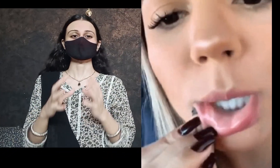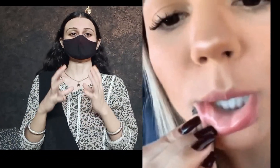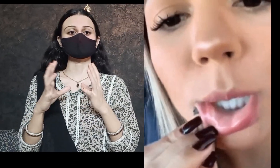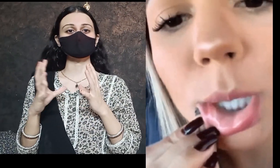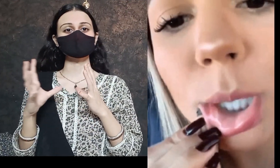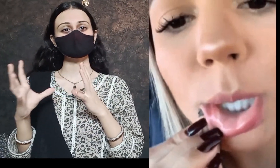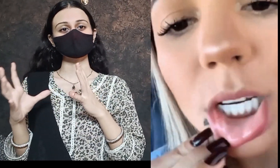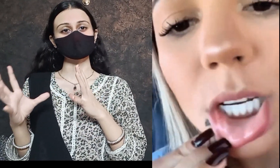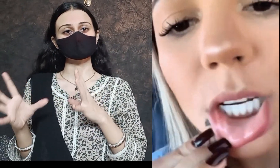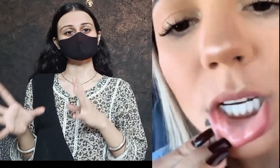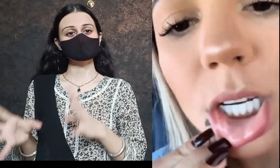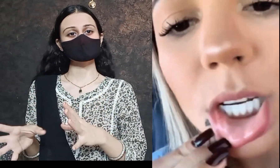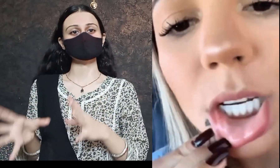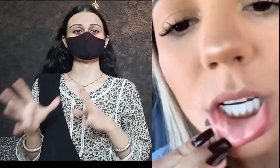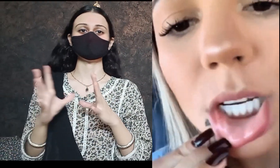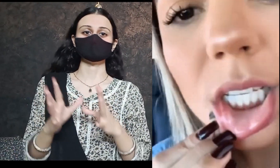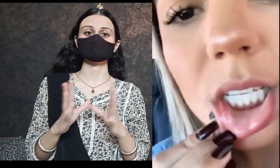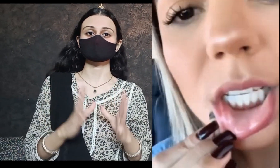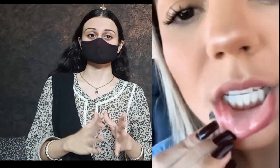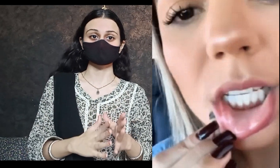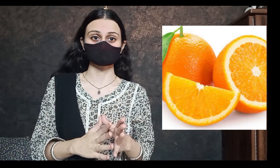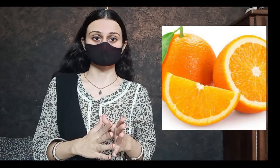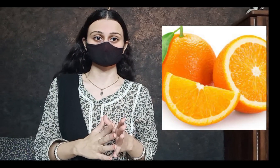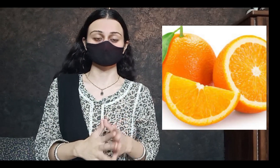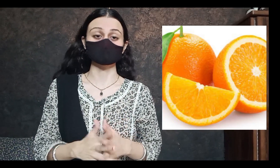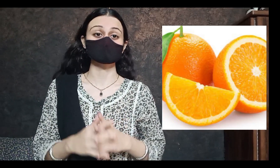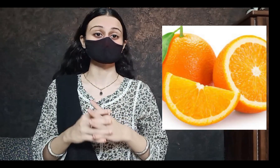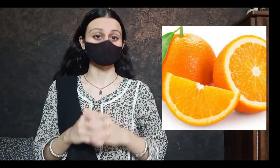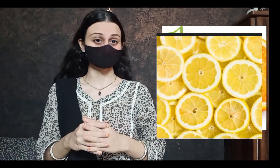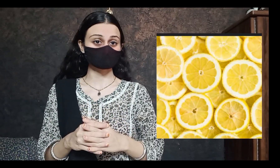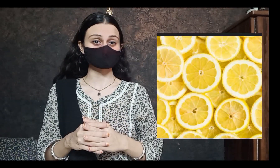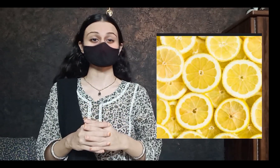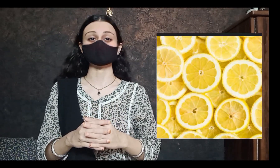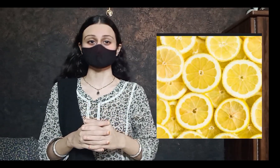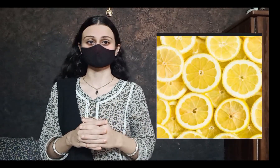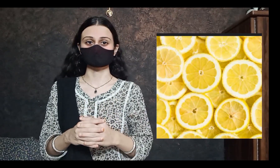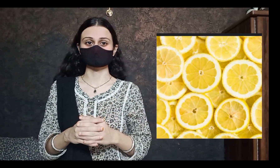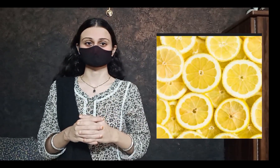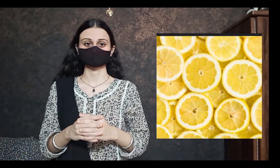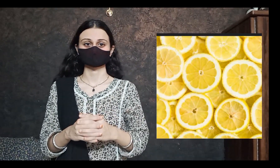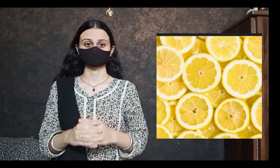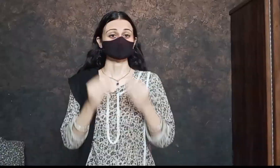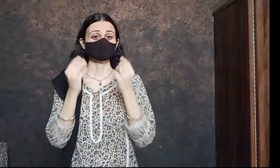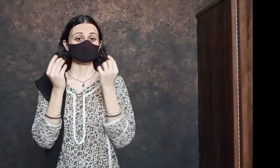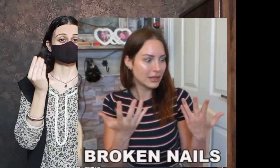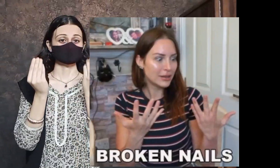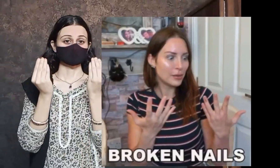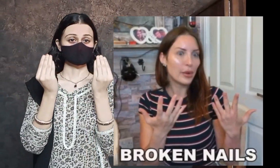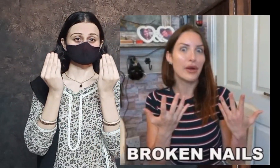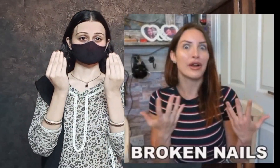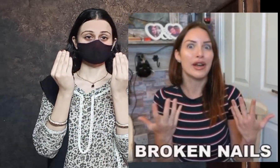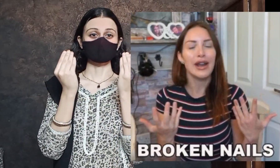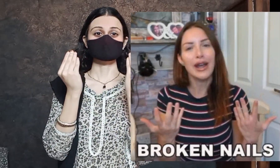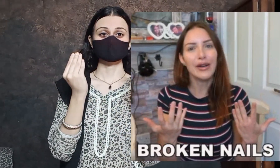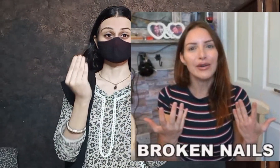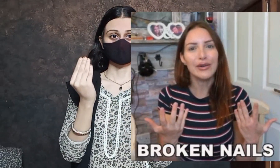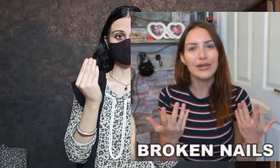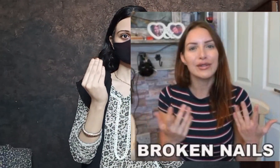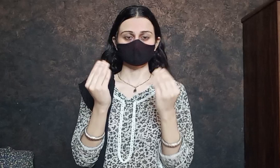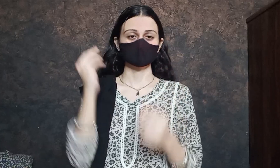डेफिशिएंसी है। ठीक है, इसका मतलब है कि आपको स्कर्वी है और इसके लिए आपको क्या करना होगा, ऑरेंजेस और लेमन कंज्यूम करना होगा। अगर आपके नेल्स जो है वो इस तरह से टूट रहे